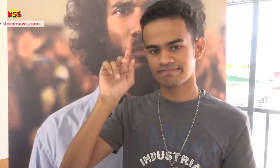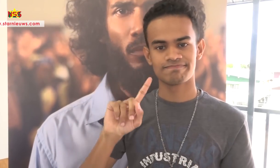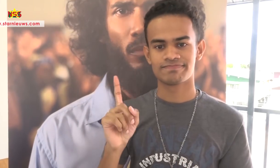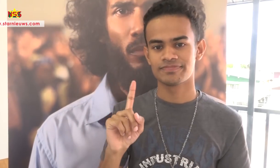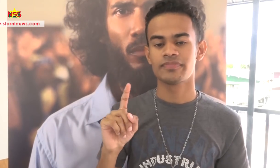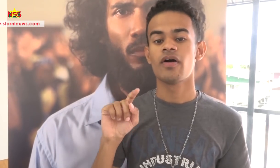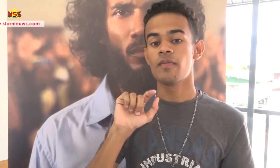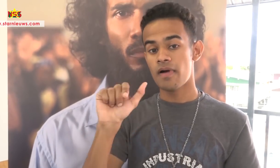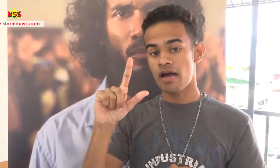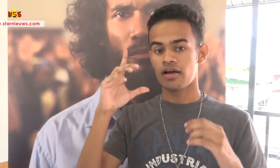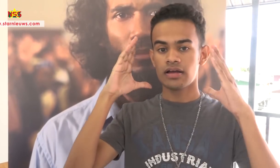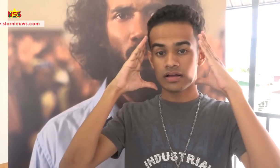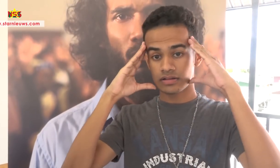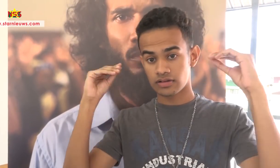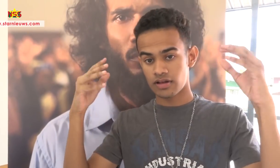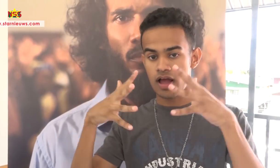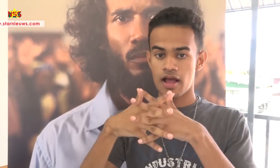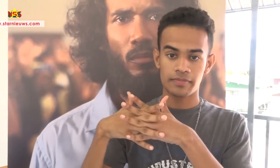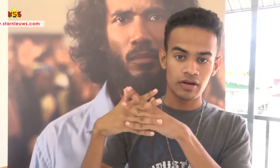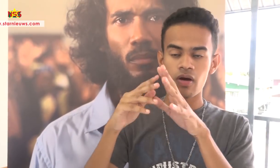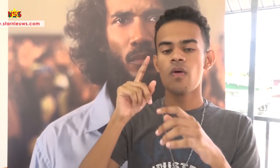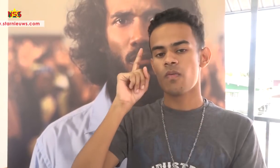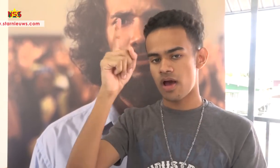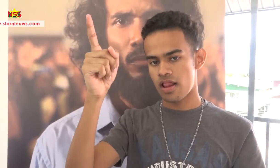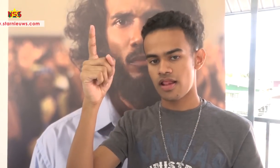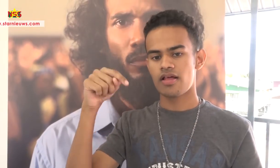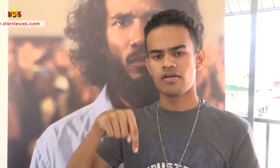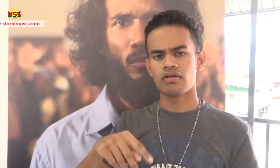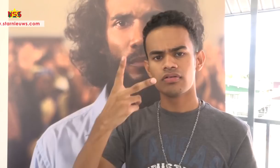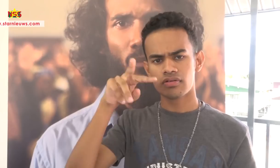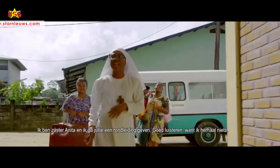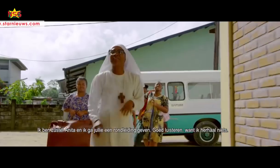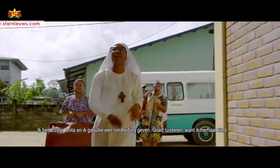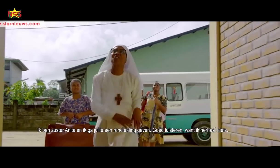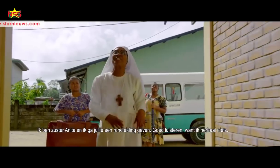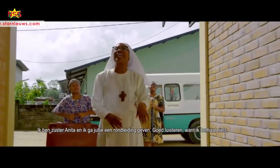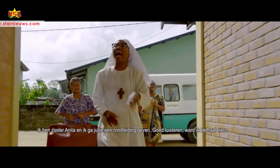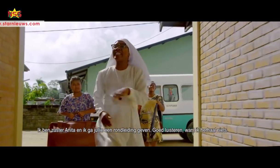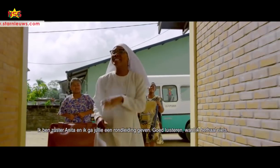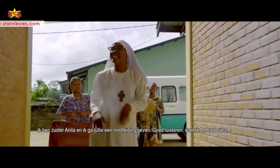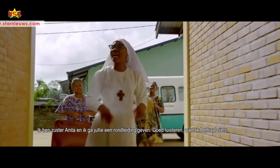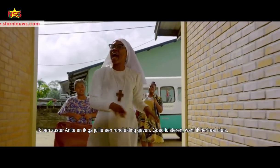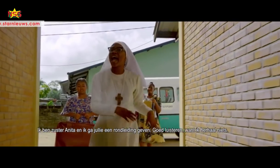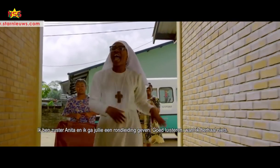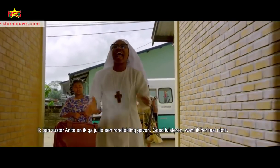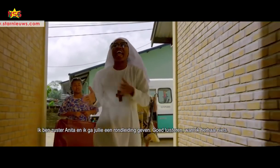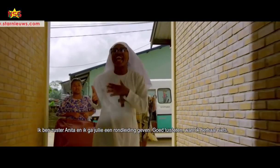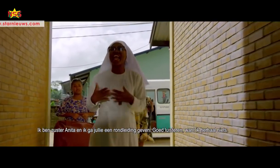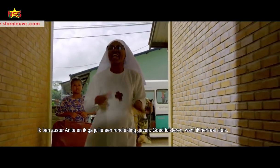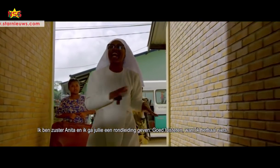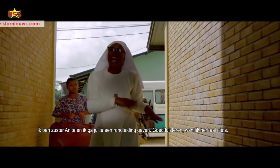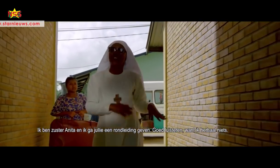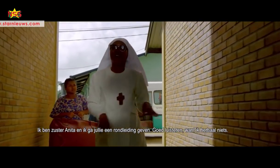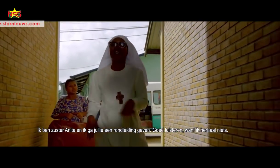hogere opleidingen hier, dat een dove kan doen, dat is er nog niet. Ik ben zuster Anita en ik ga jullie